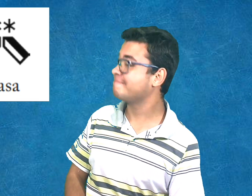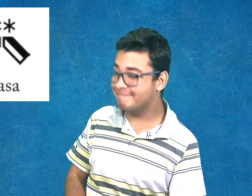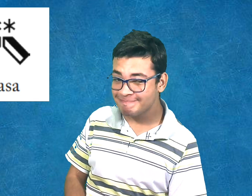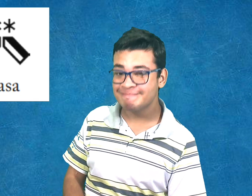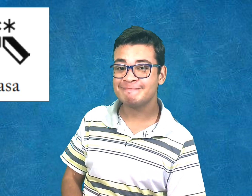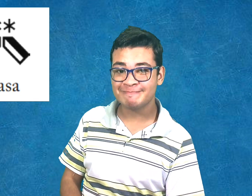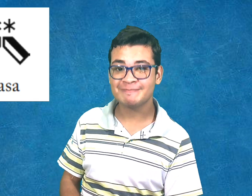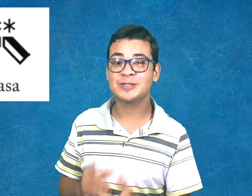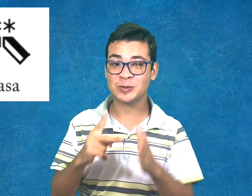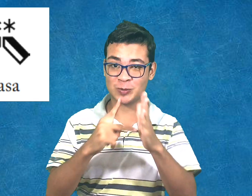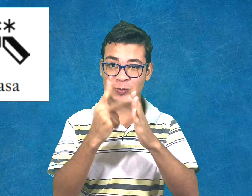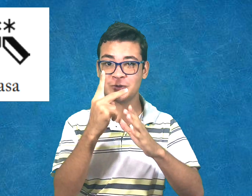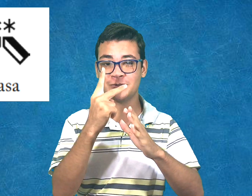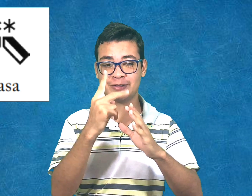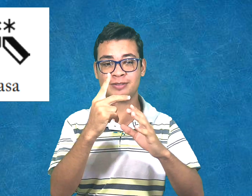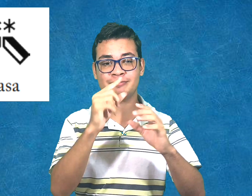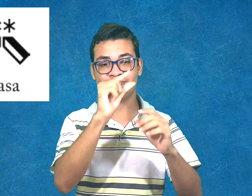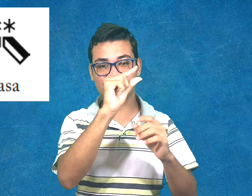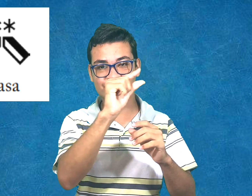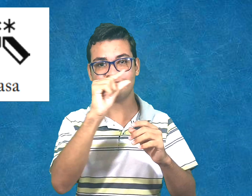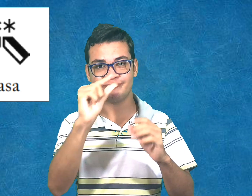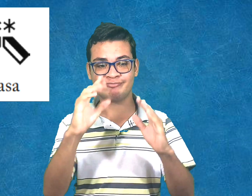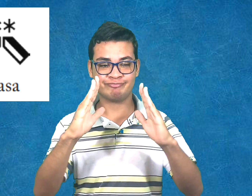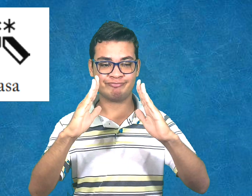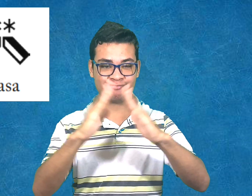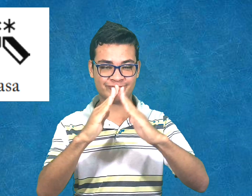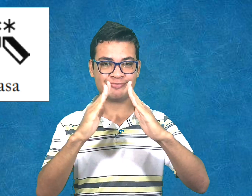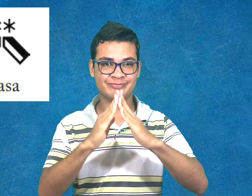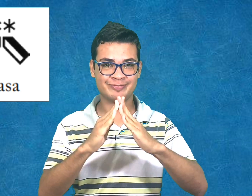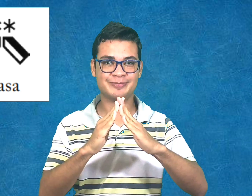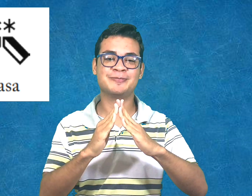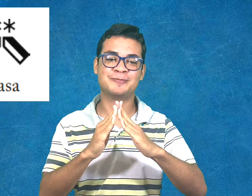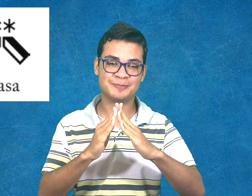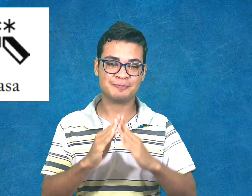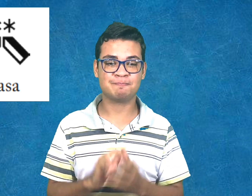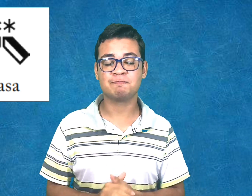Então, esse é o sinal de casa. Outro,